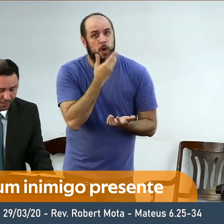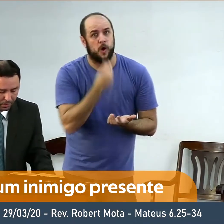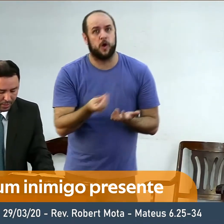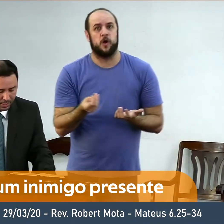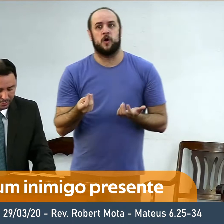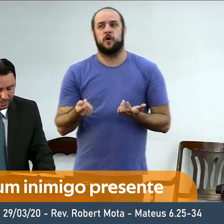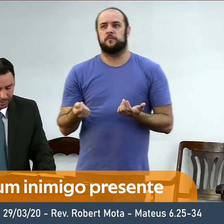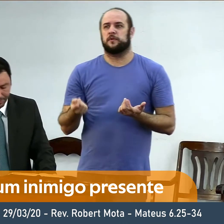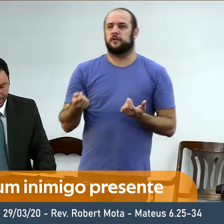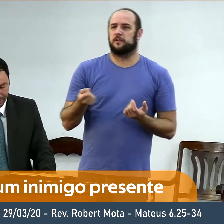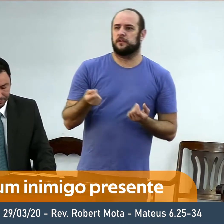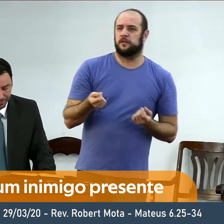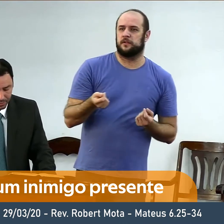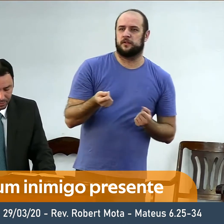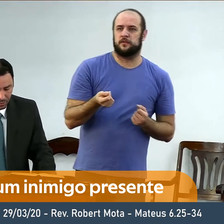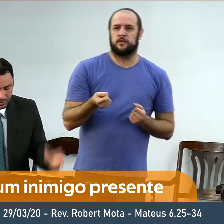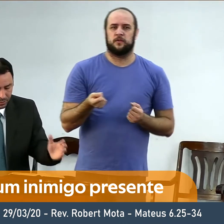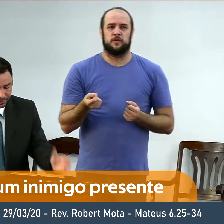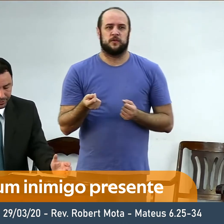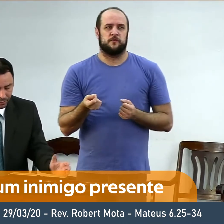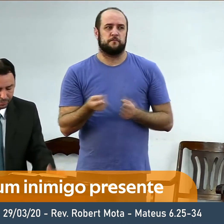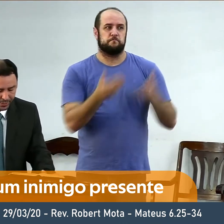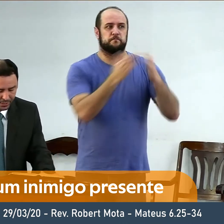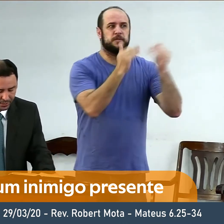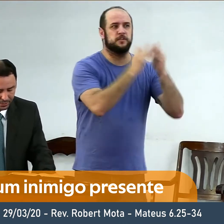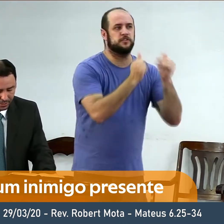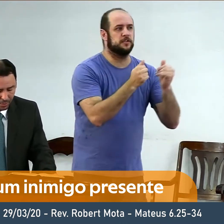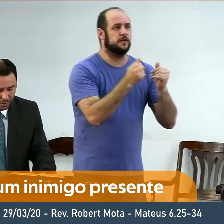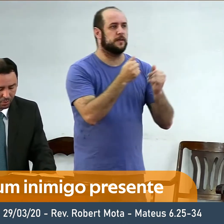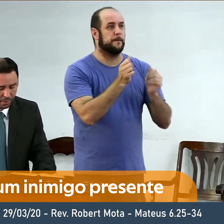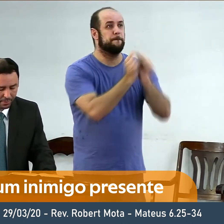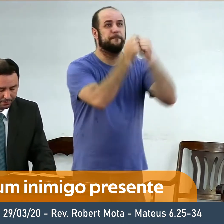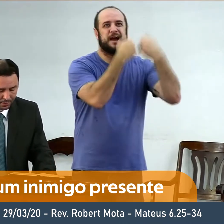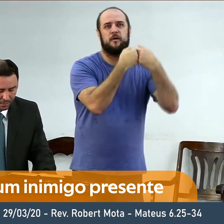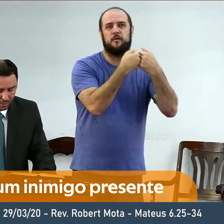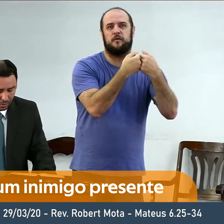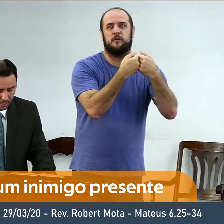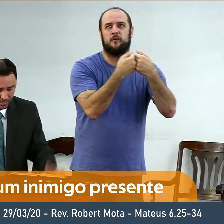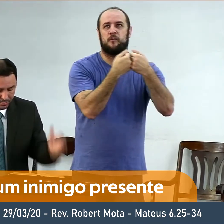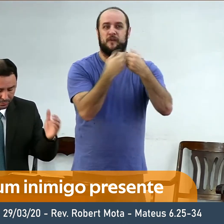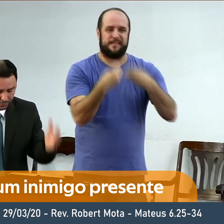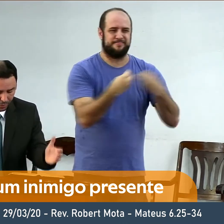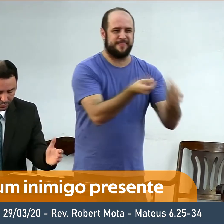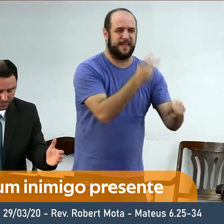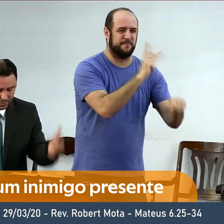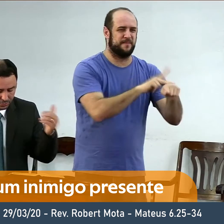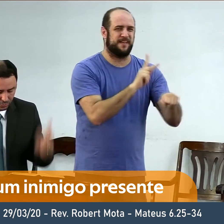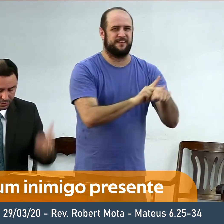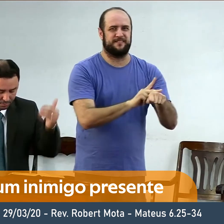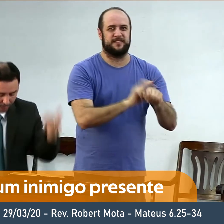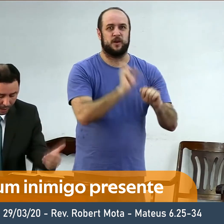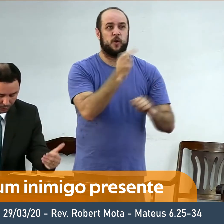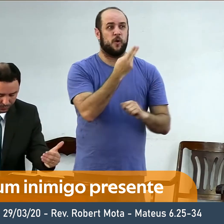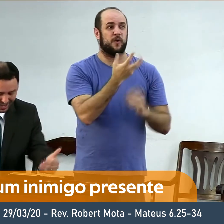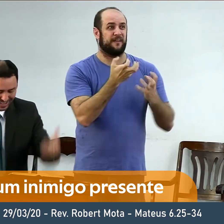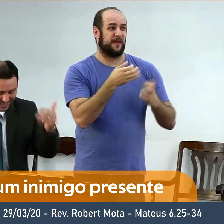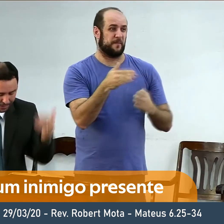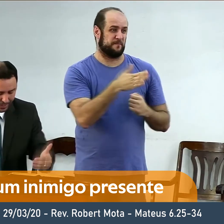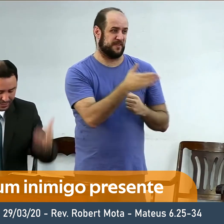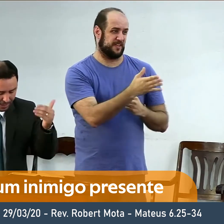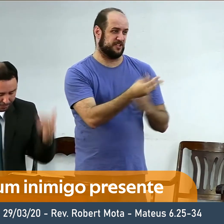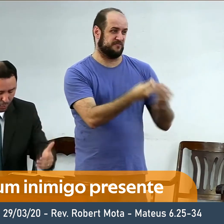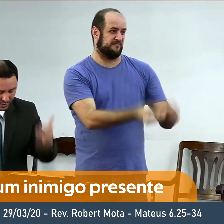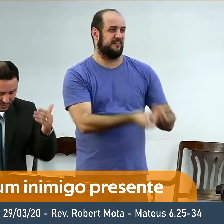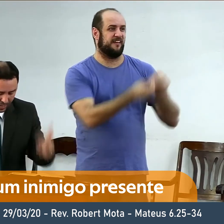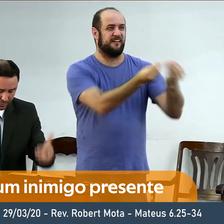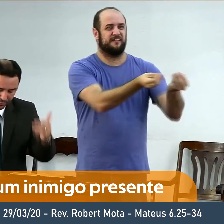pedir pão, lhe dará pedra? Ou se lhe pedir um peixe, lhe dará uma cobra? Ora, se vós, que sois maus,